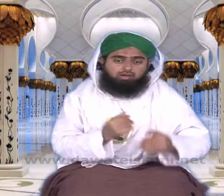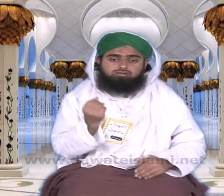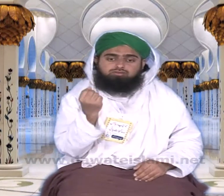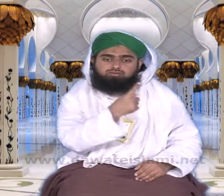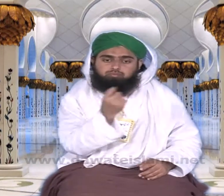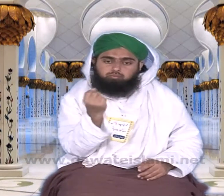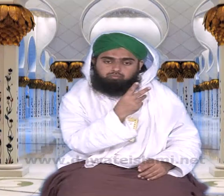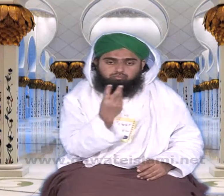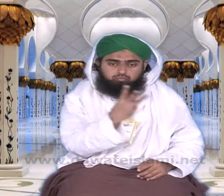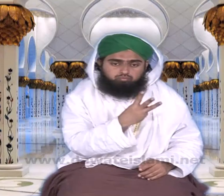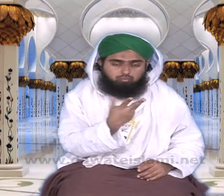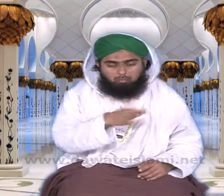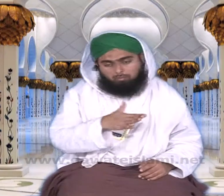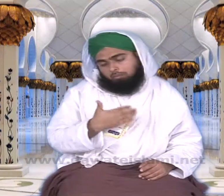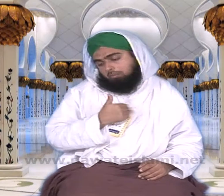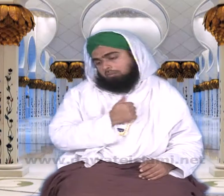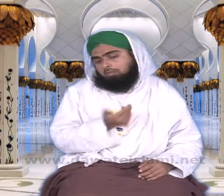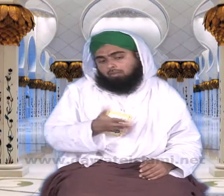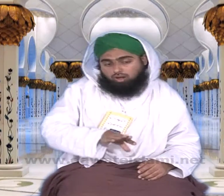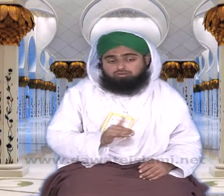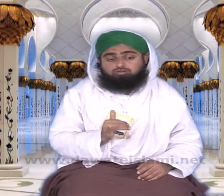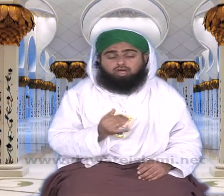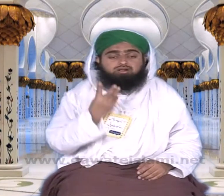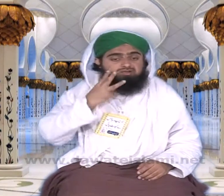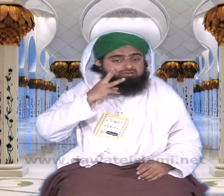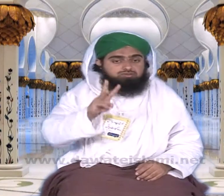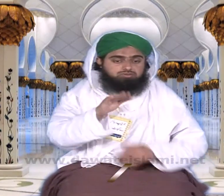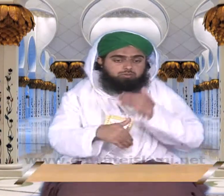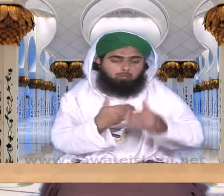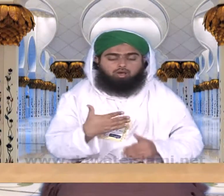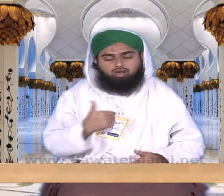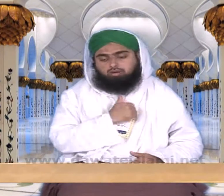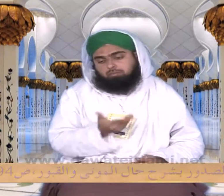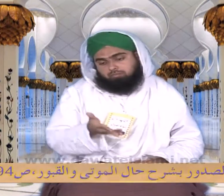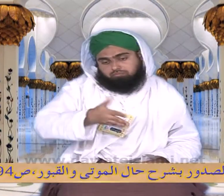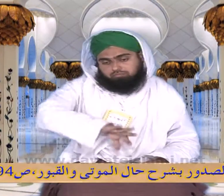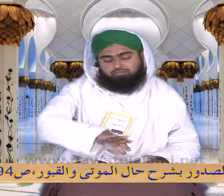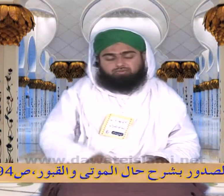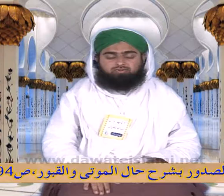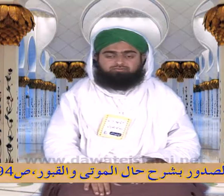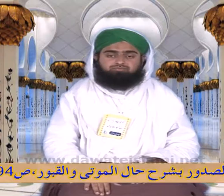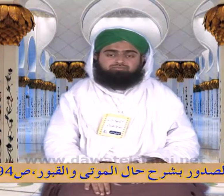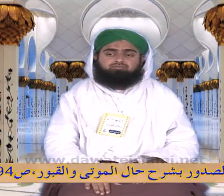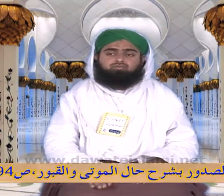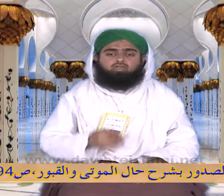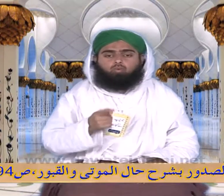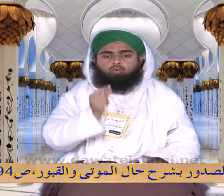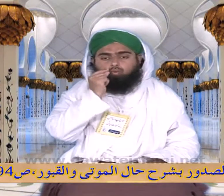ہو سکتا ہے کہ میں تین مہینے زندہ رہوں یہ آئین ممکن ہے تین دن زندہ رہوں کہ میرے باپ نے مجھے تین بار کہا ہے جلدی کر جلدی کر